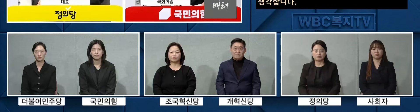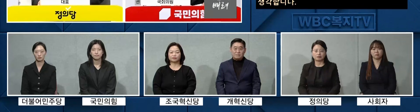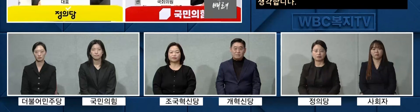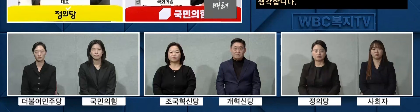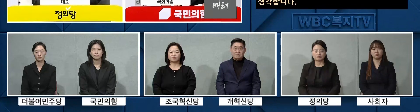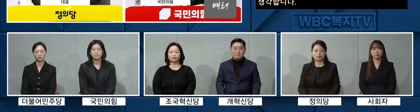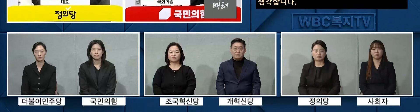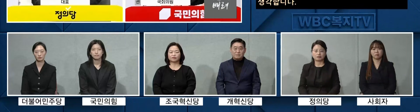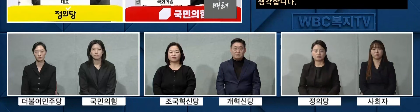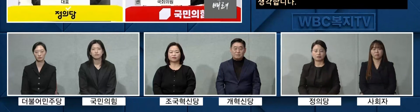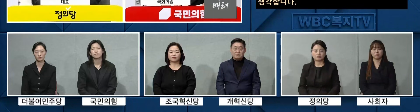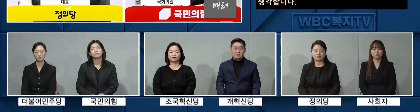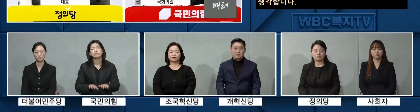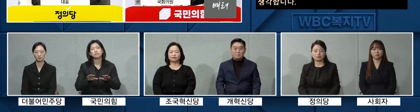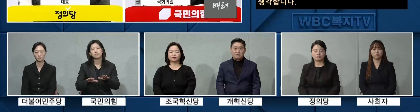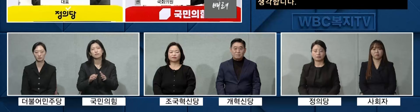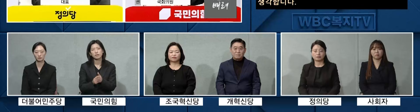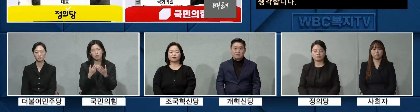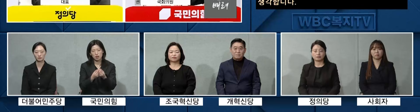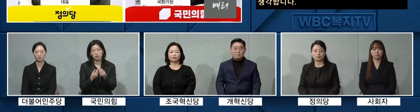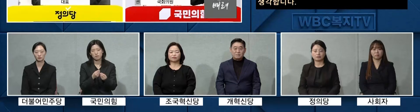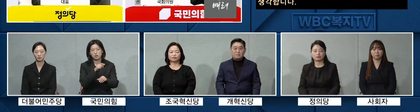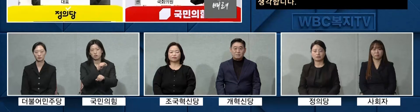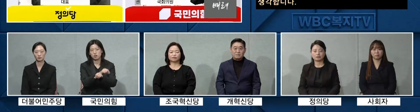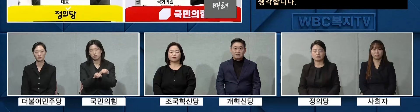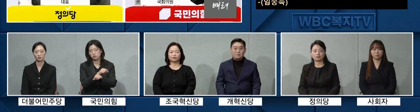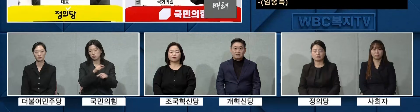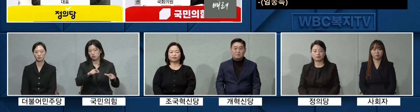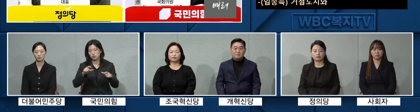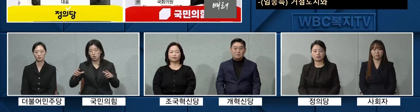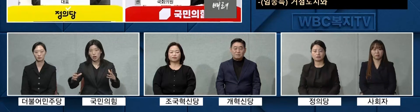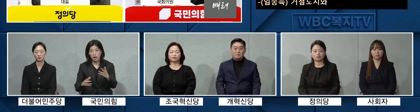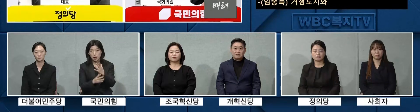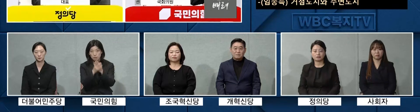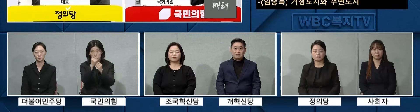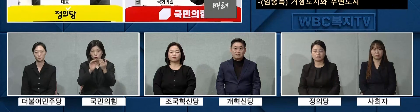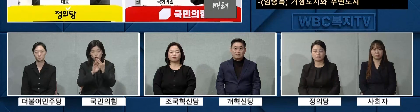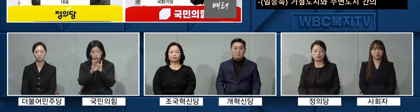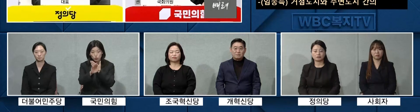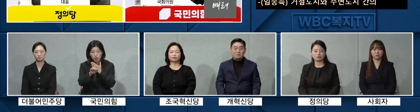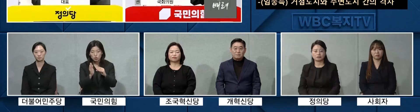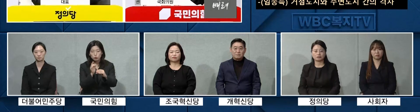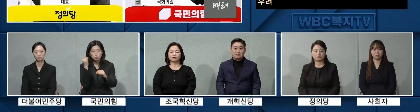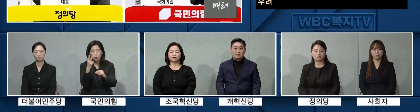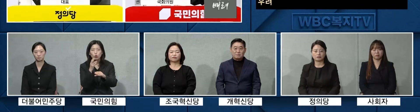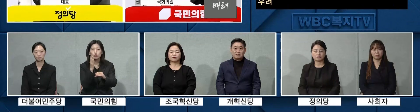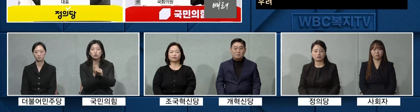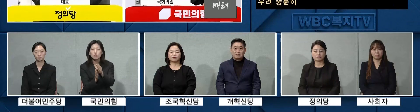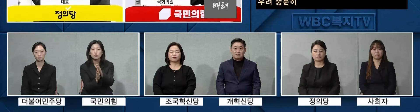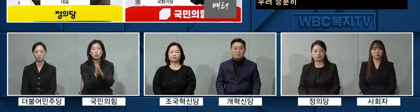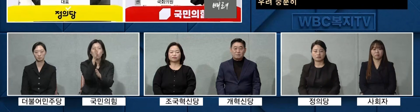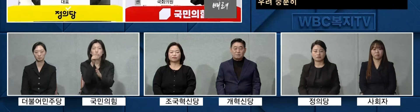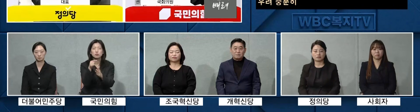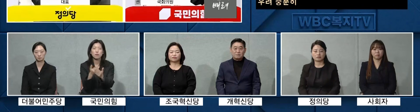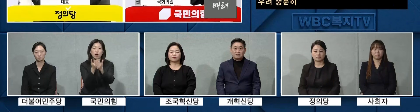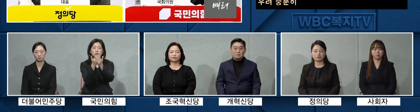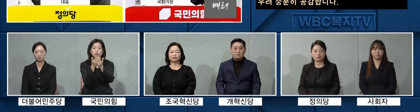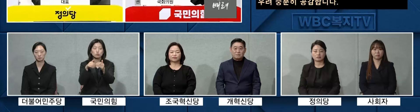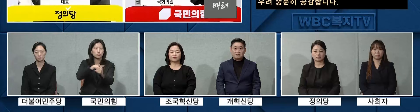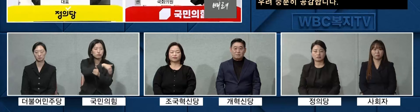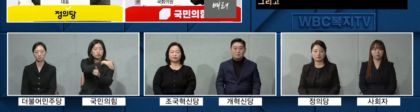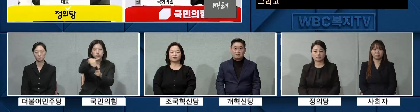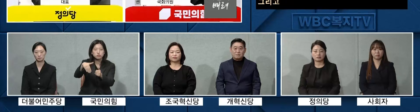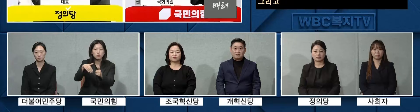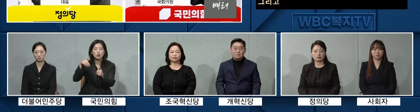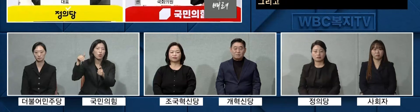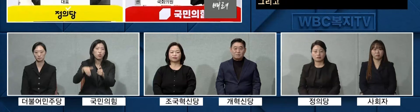지금 거점 도시와 주변 도시 간의 격차 우려 충분히 공감을 합니다. 그리고 정의당에서 얘기하는 사회약자